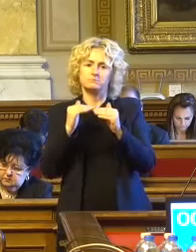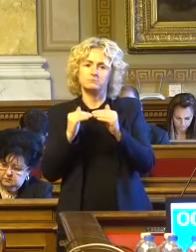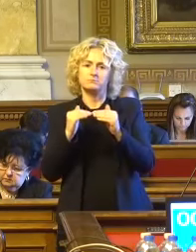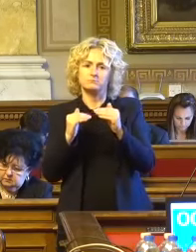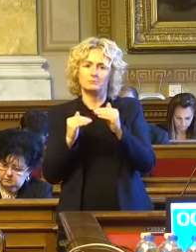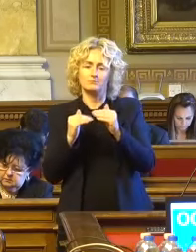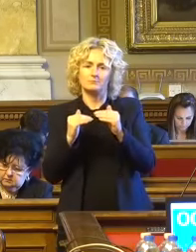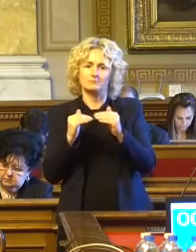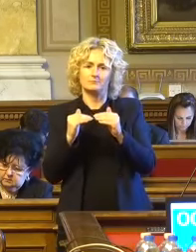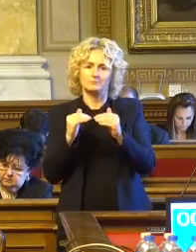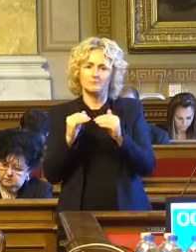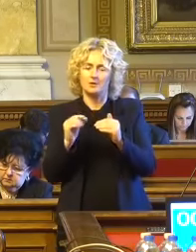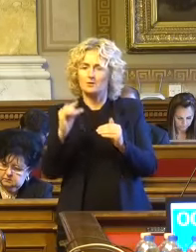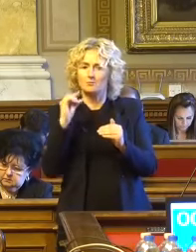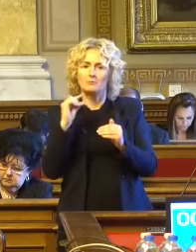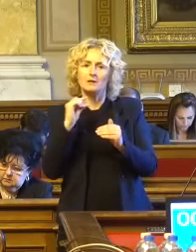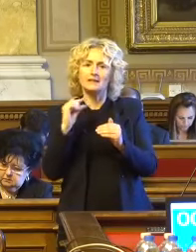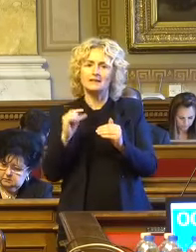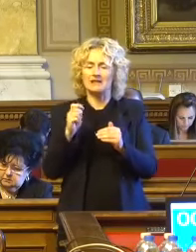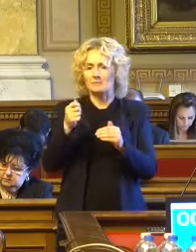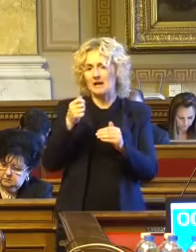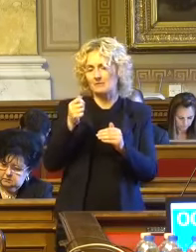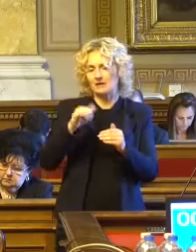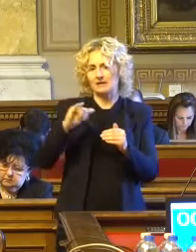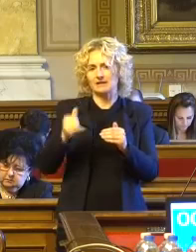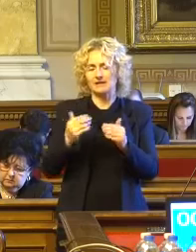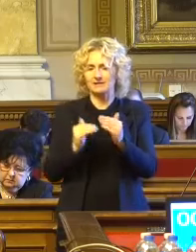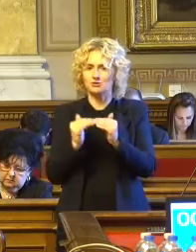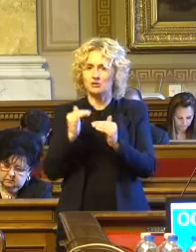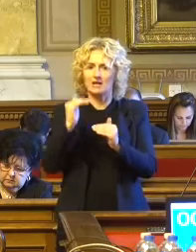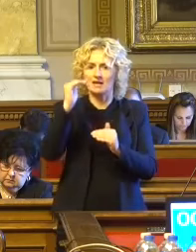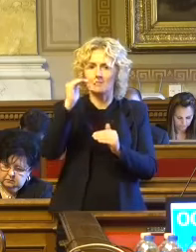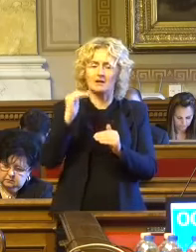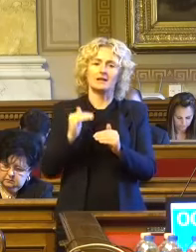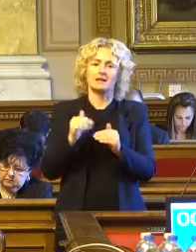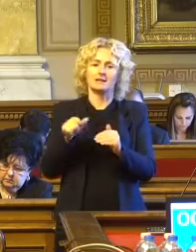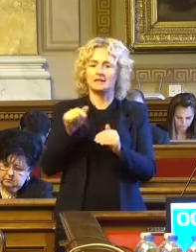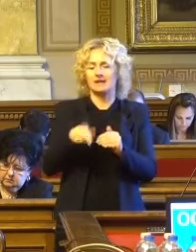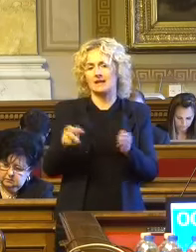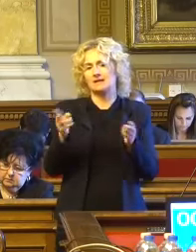bérminimum emelkedéssel is nekünk a következő év üzleti tervénél számolni kell.